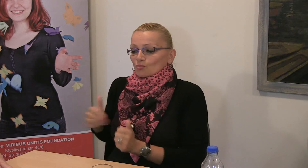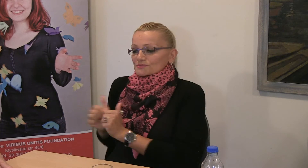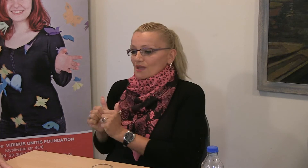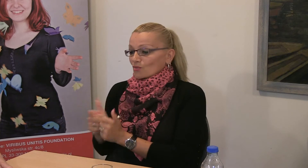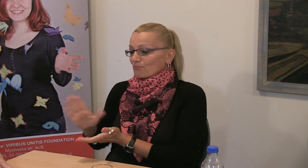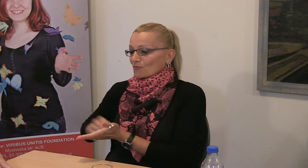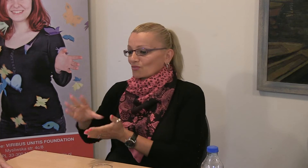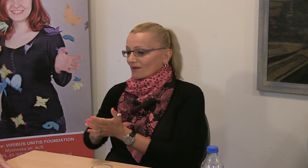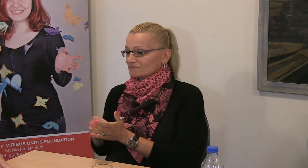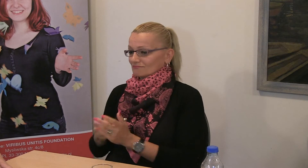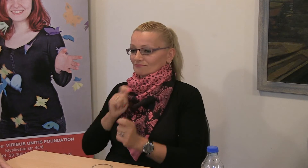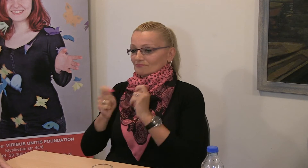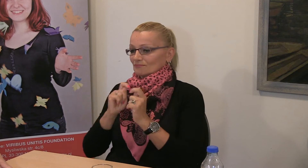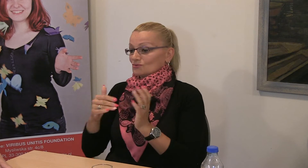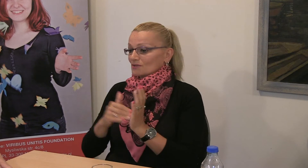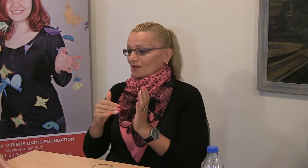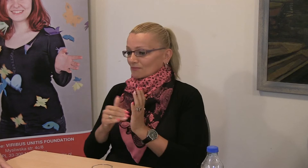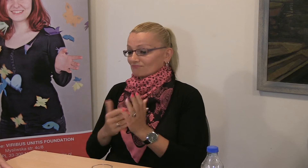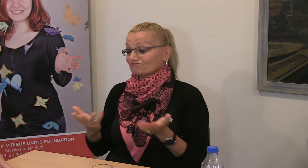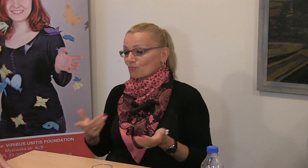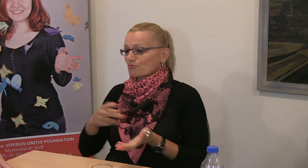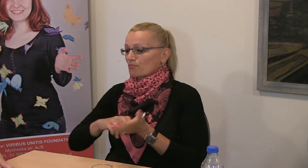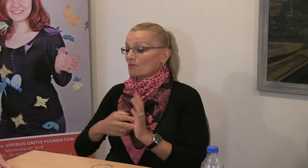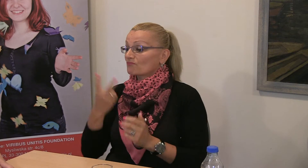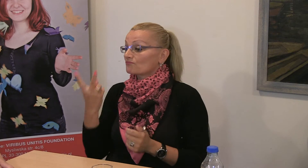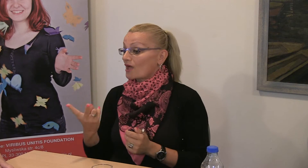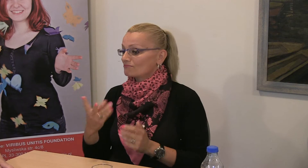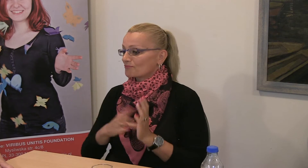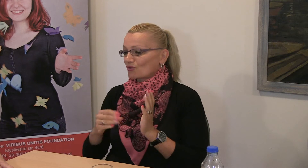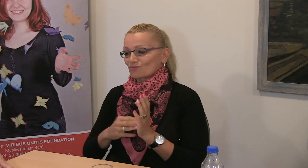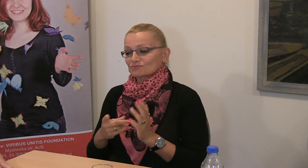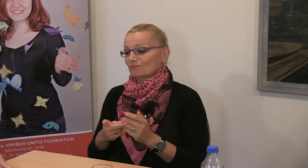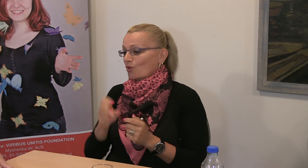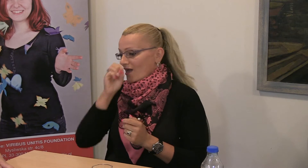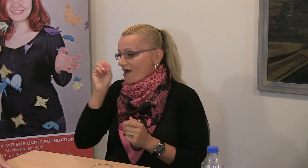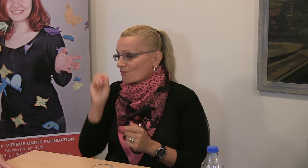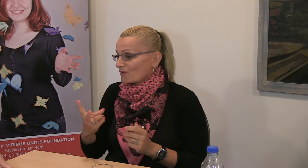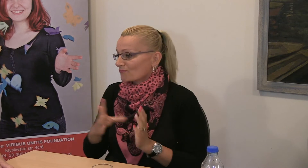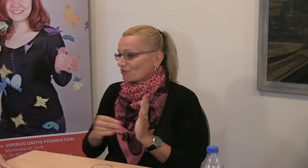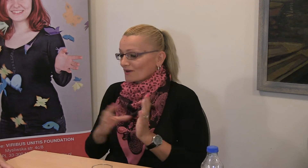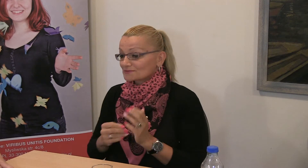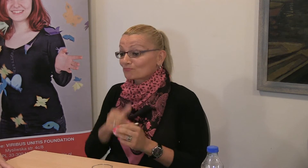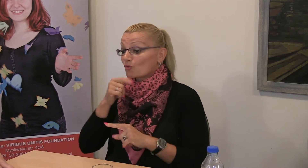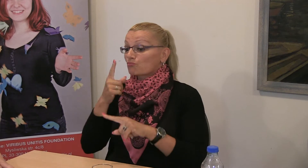zakazano, uvek idemo zajedno sa tumačima, trebalo je. Problem je veliki što je dva